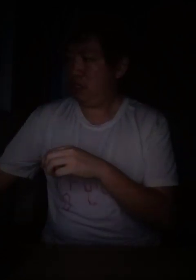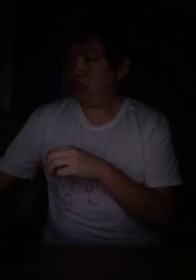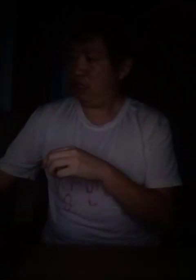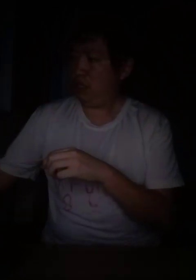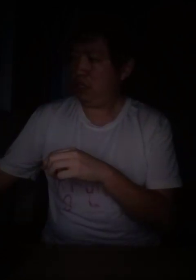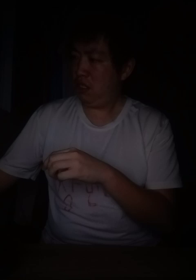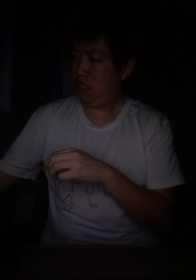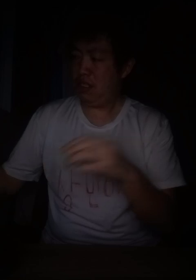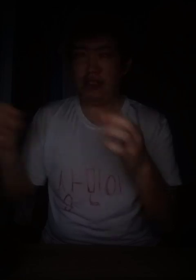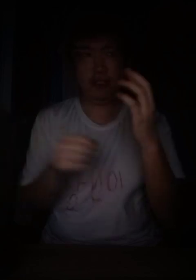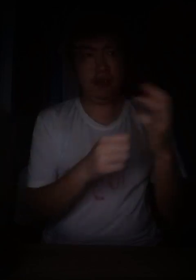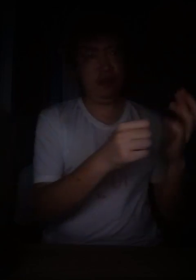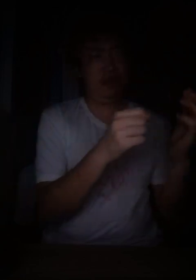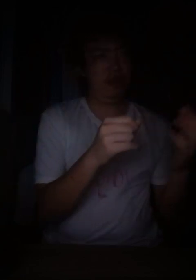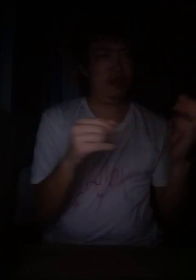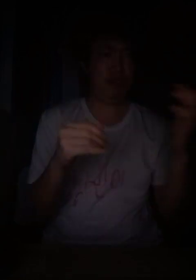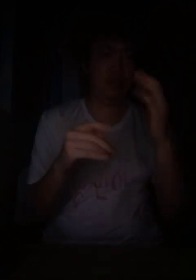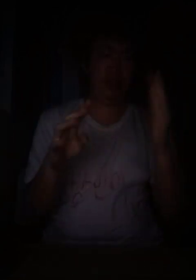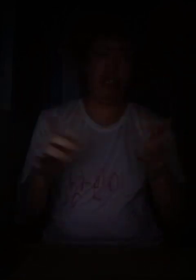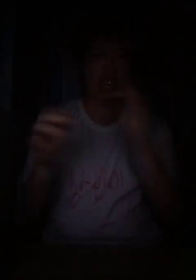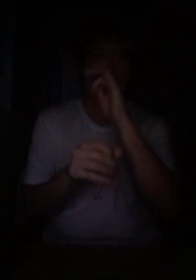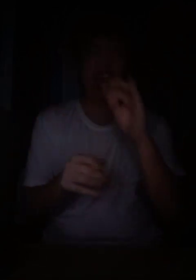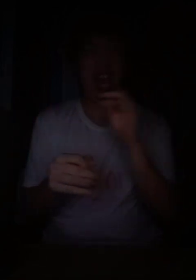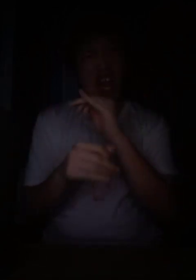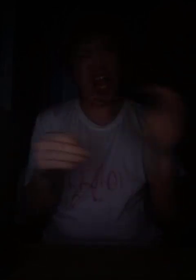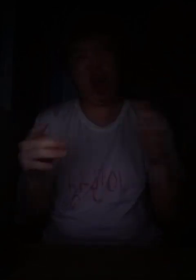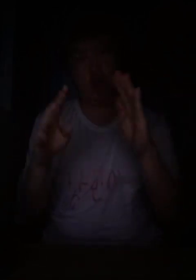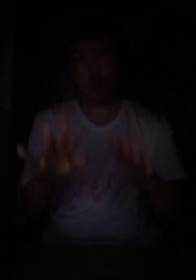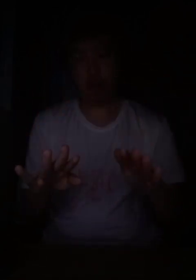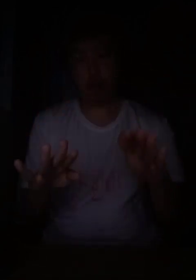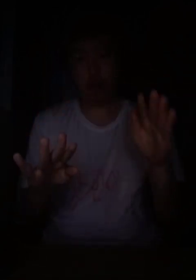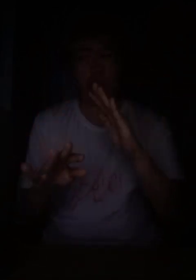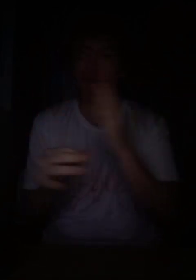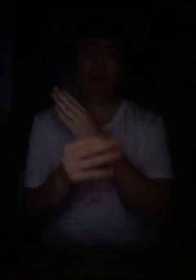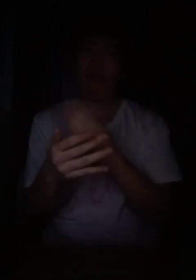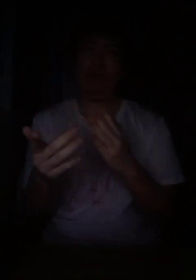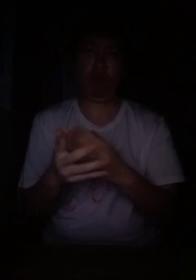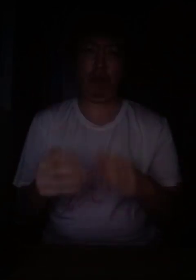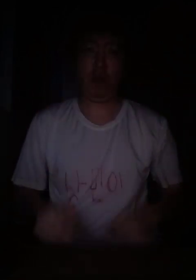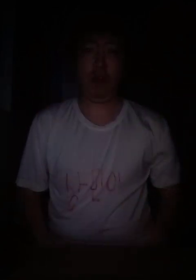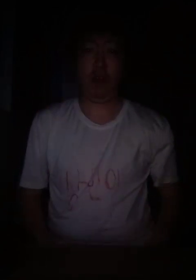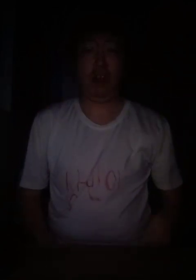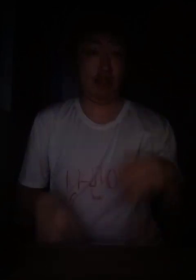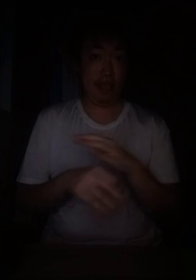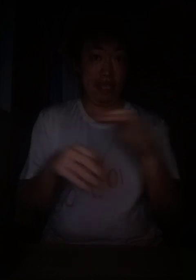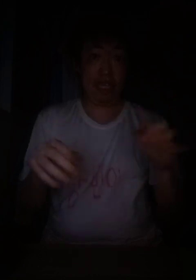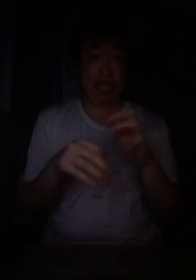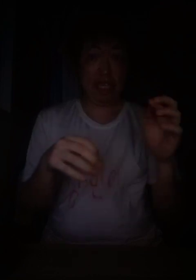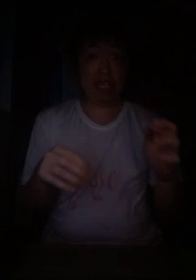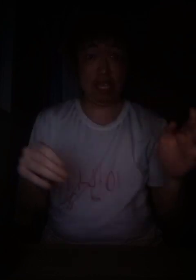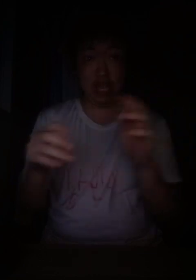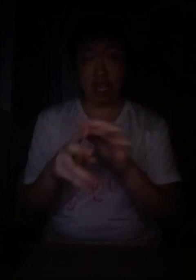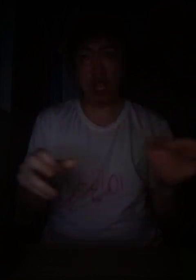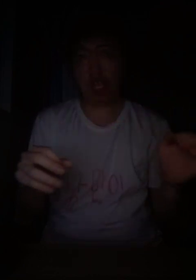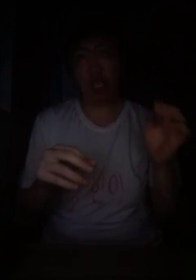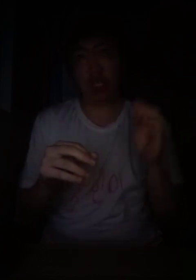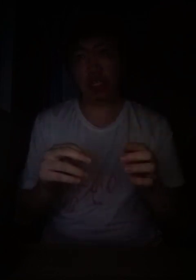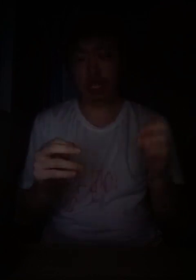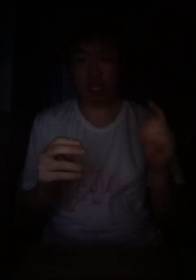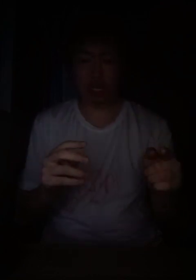위험하고 범죄의 표적이 될 수 있다는 생각 때문에 사용을 안 했었어요. 이런 불안감을 덜기 위해 한강공원 여자